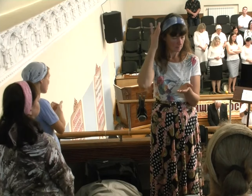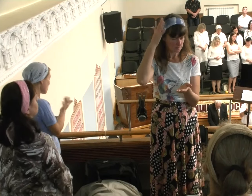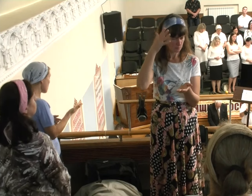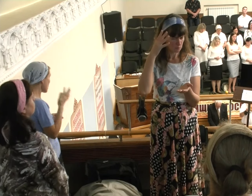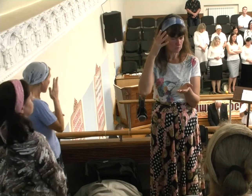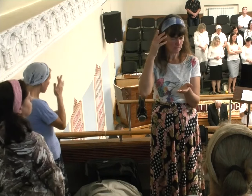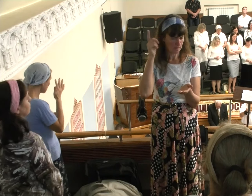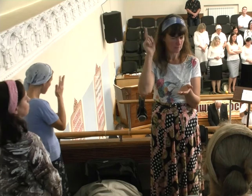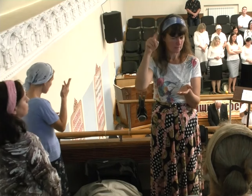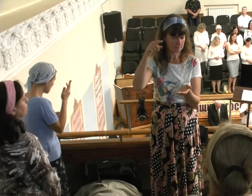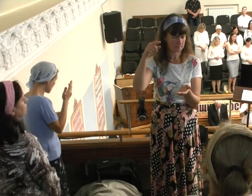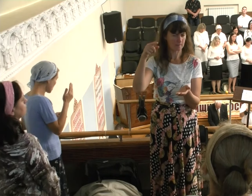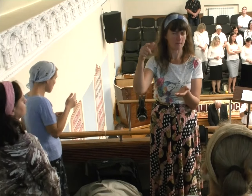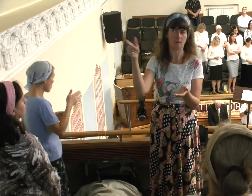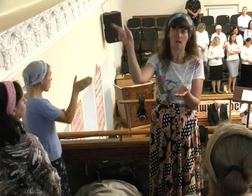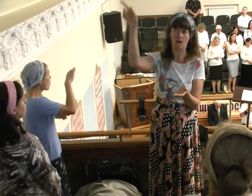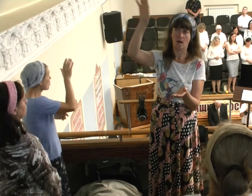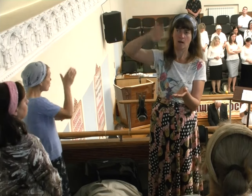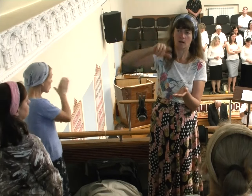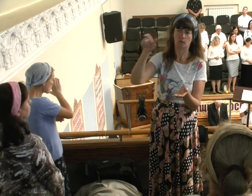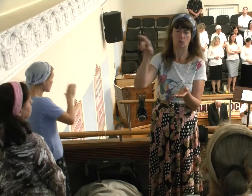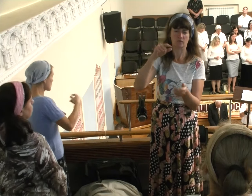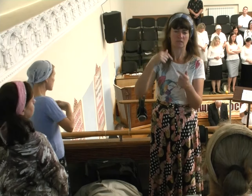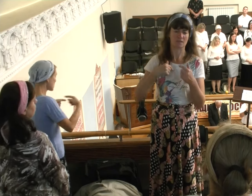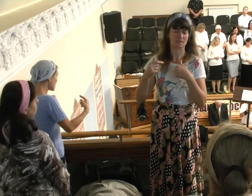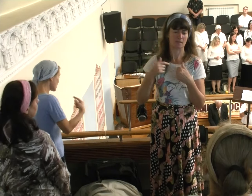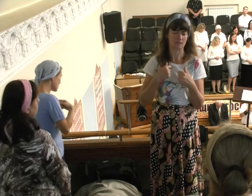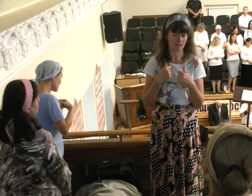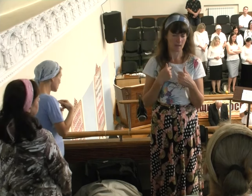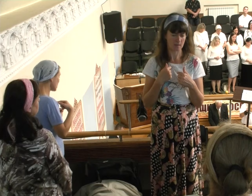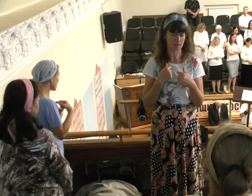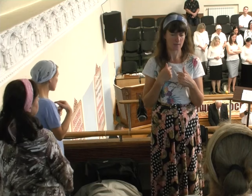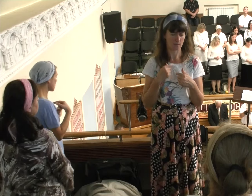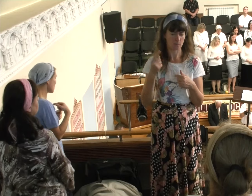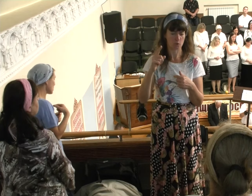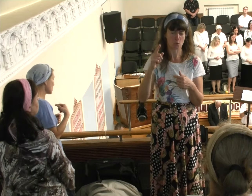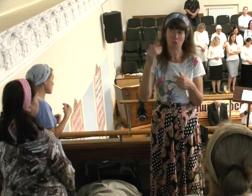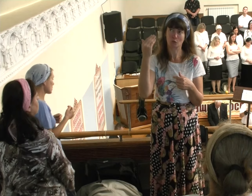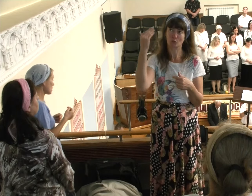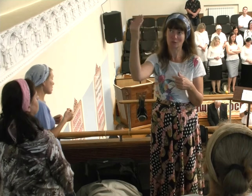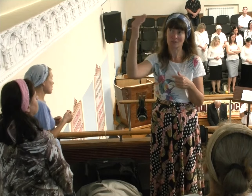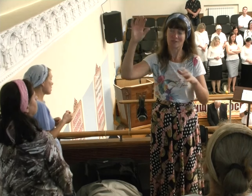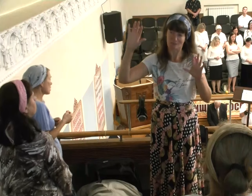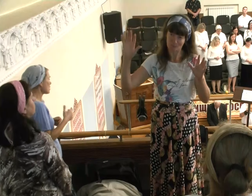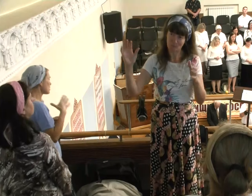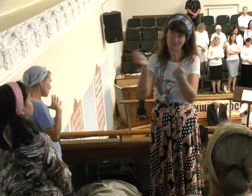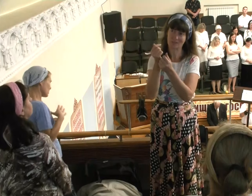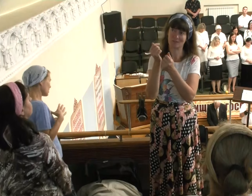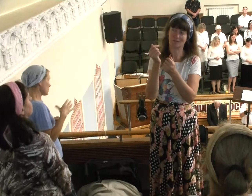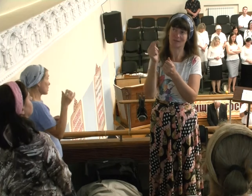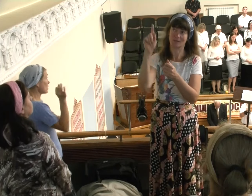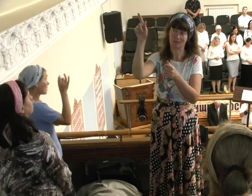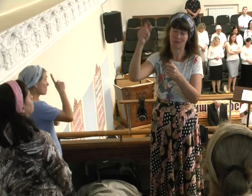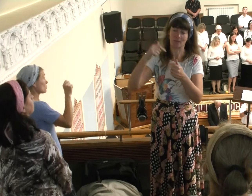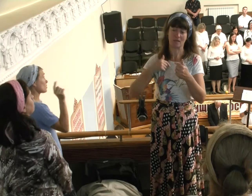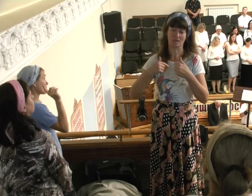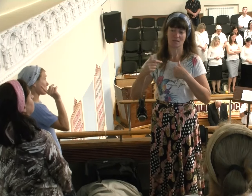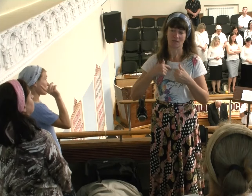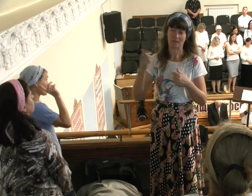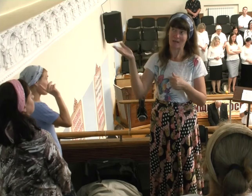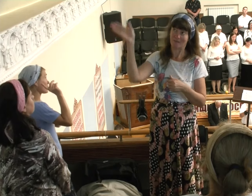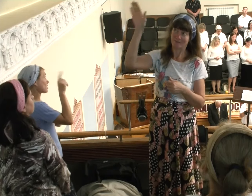тех голгофских страданиях, о том, что пришлось принести нашему Спасителю там на Голгофе,